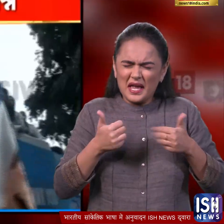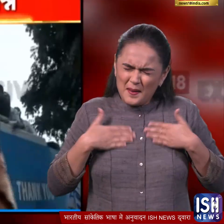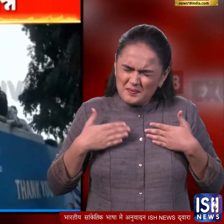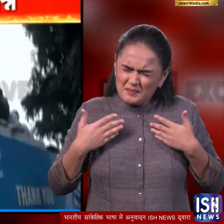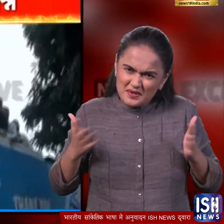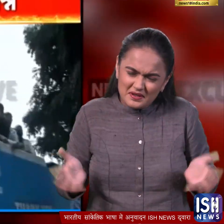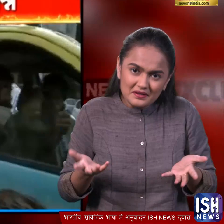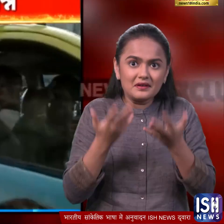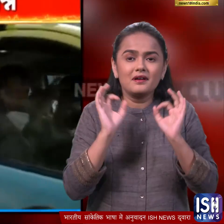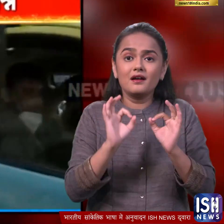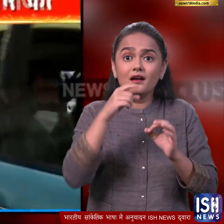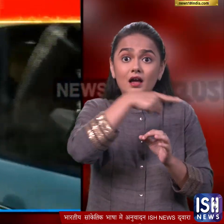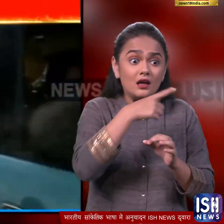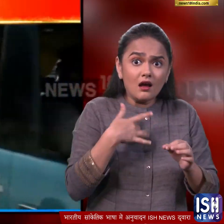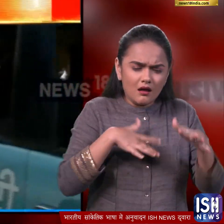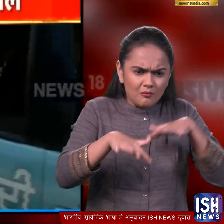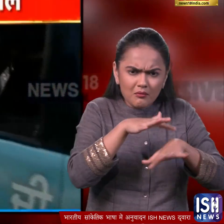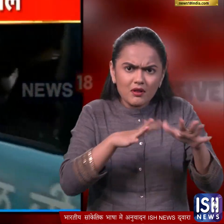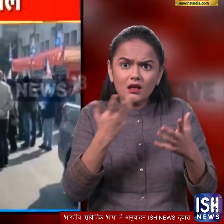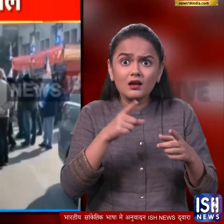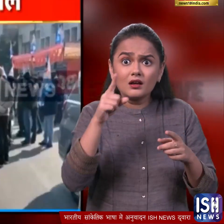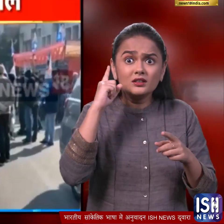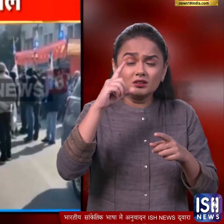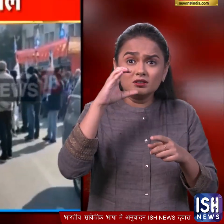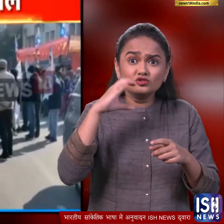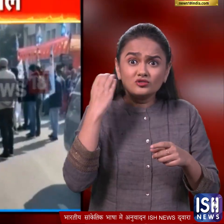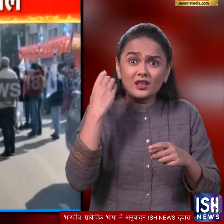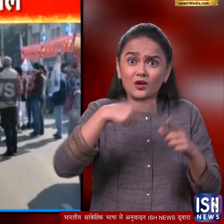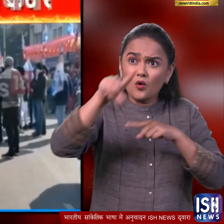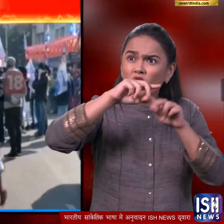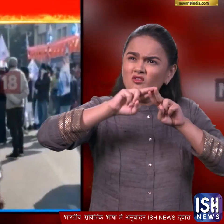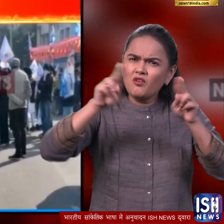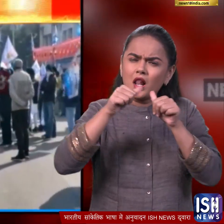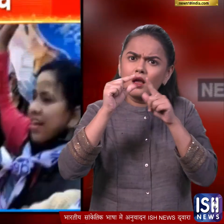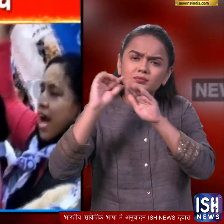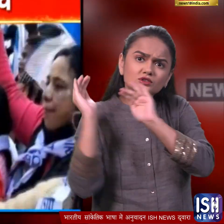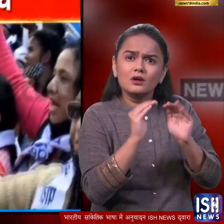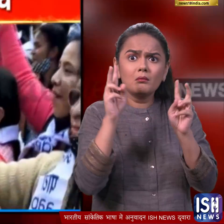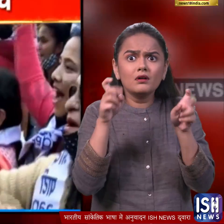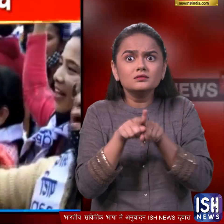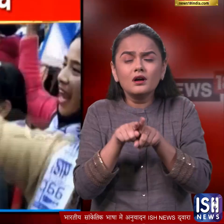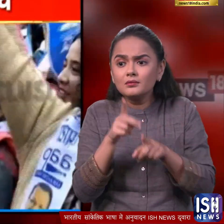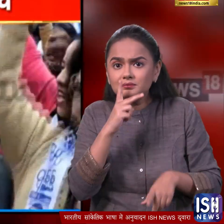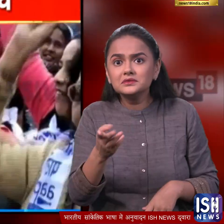बनाने में कोई कमी नहीं छोड़ी। उनकी तैयारी देखकर ऐसा लगा कि पूरा चंडीगढ़ आम आदमी पार्टी के रंग में रंग गया हो।